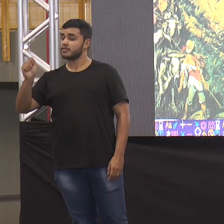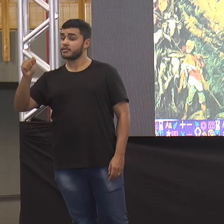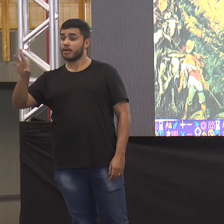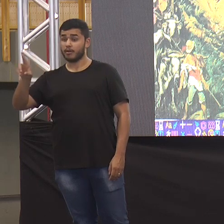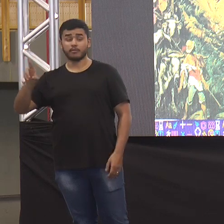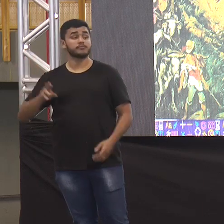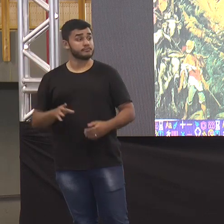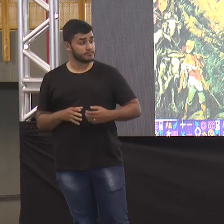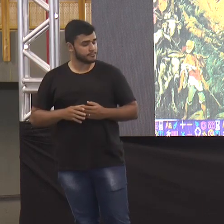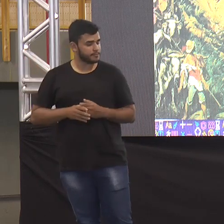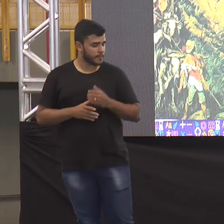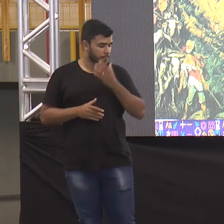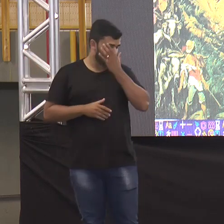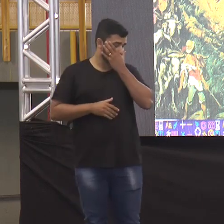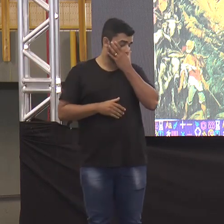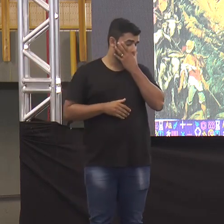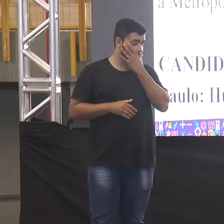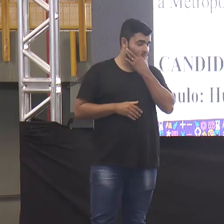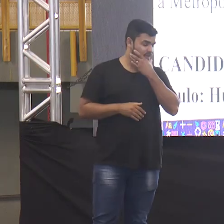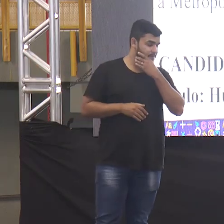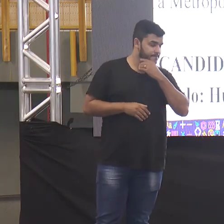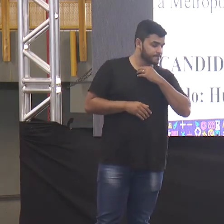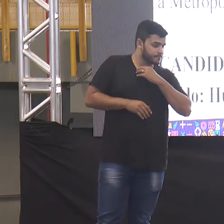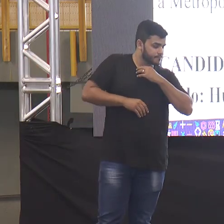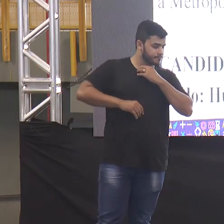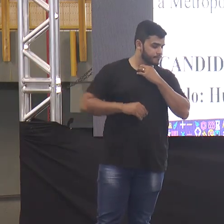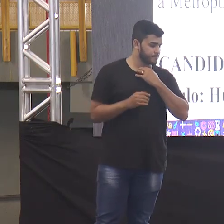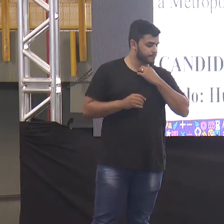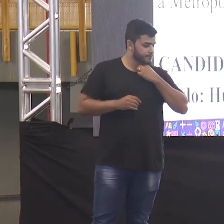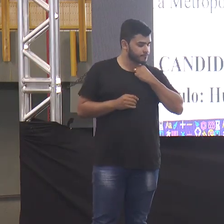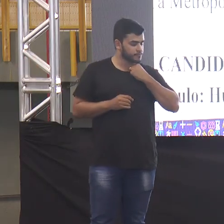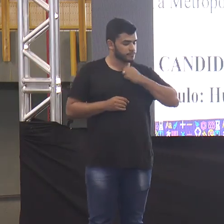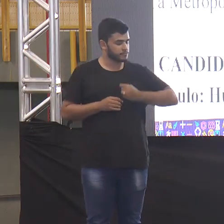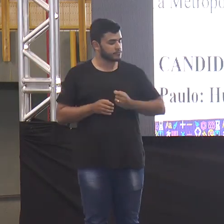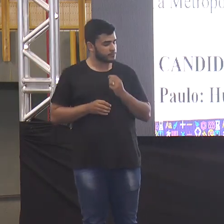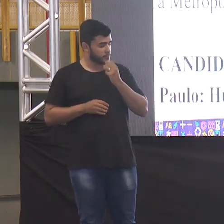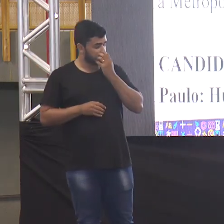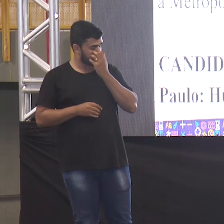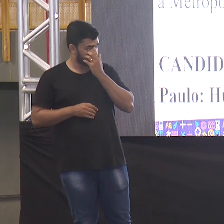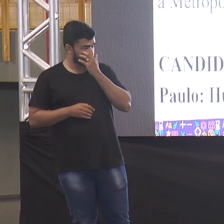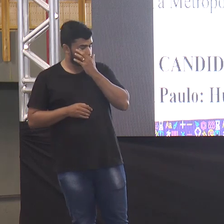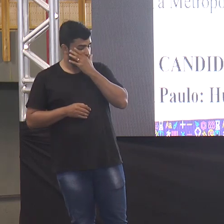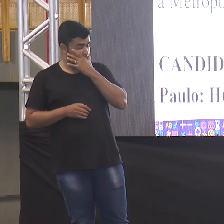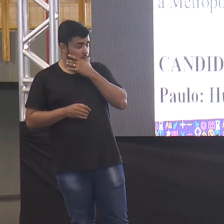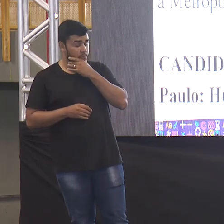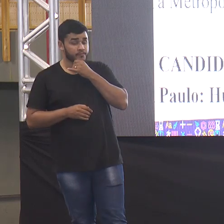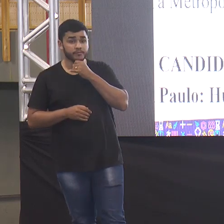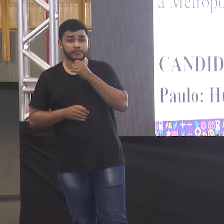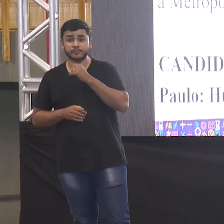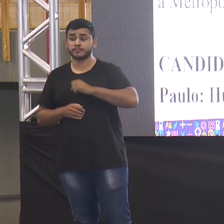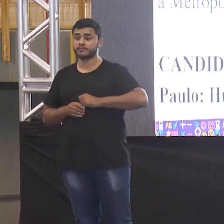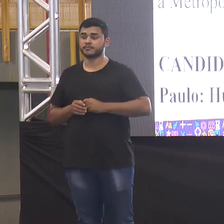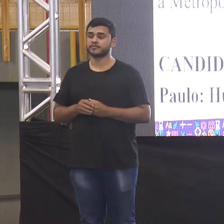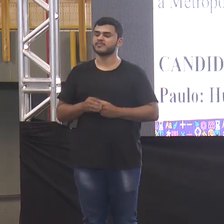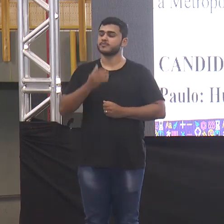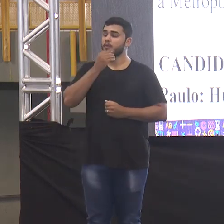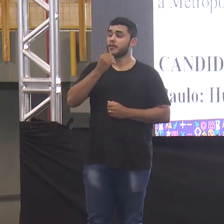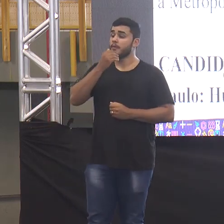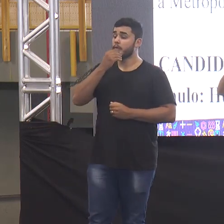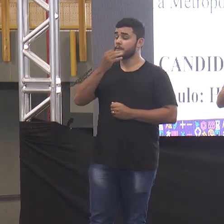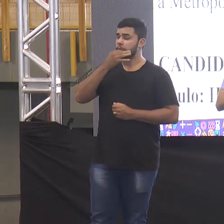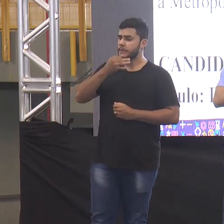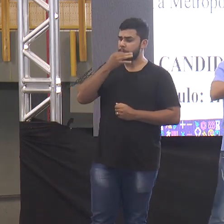Então, vamos lá. Olha o que diz o crítico literário Antônio